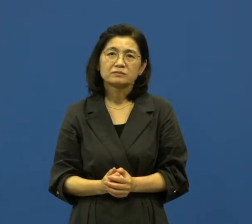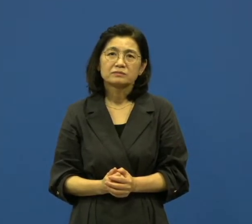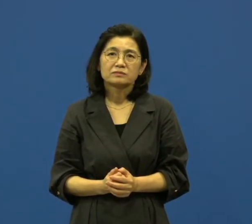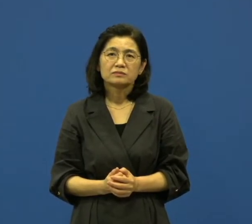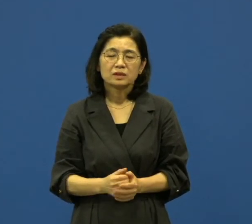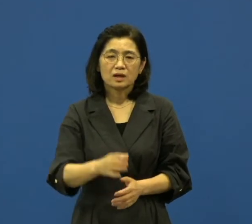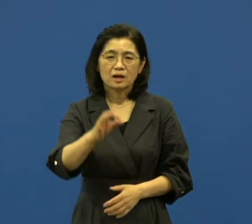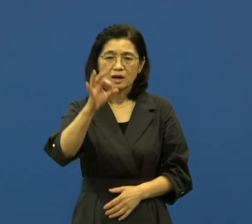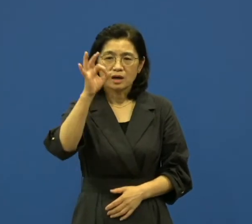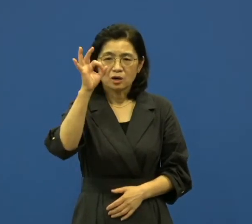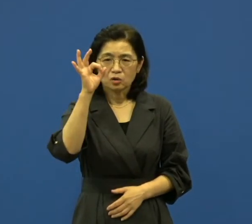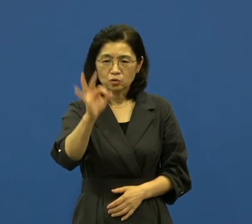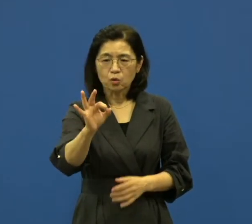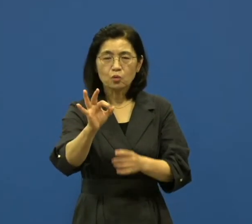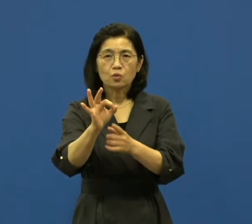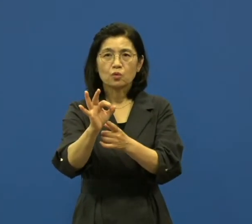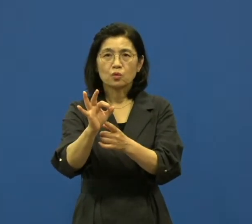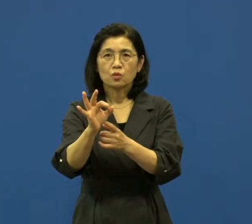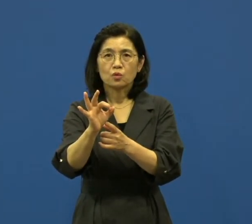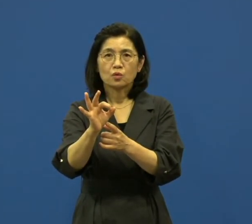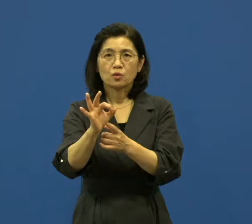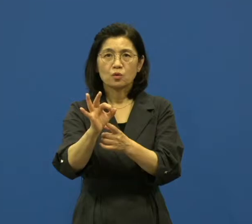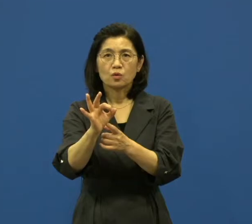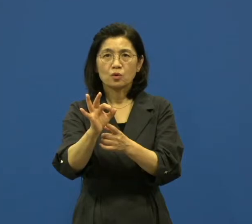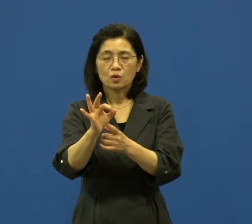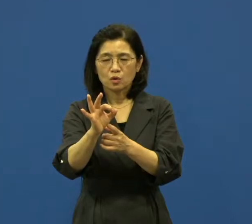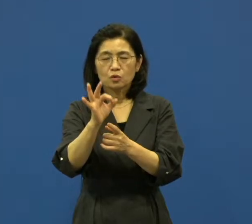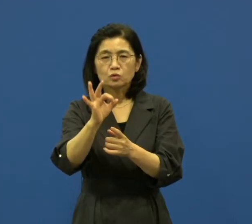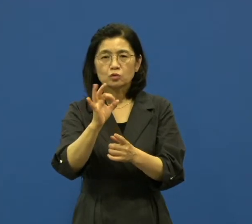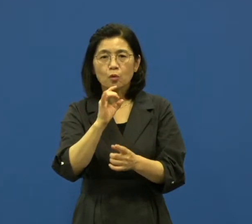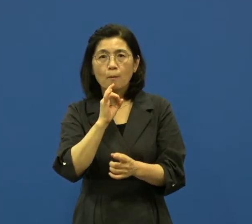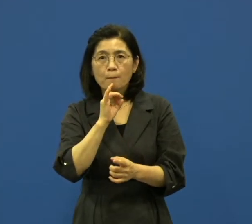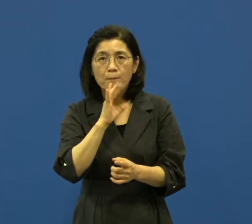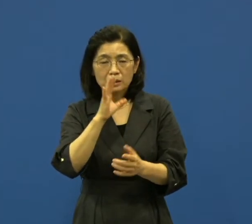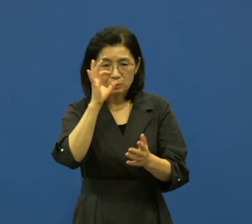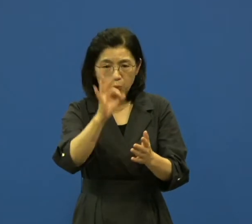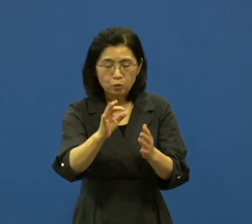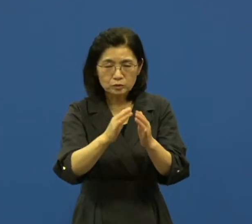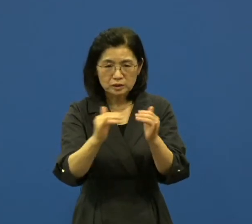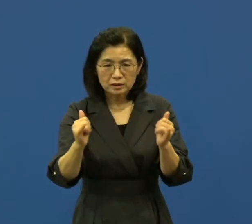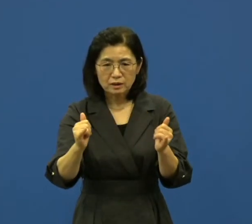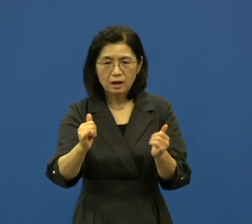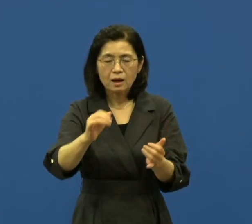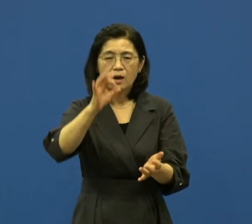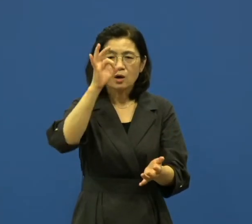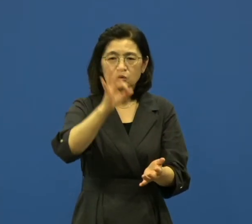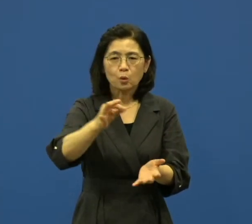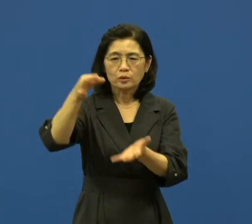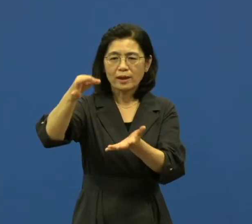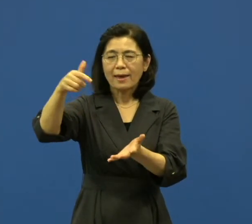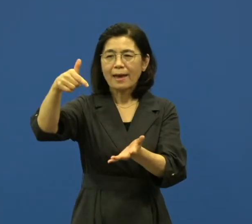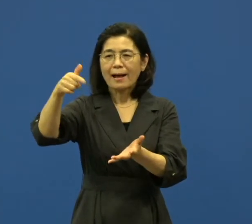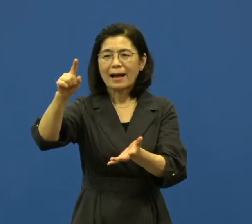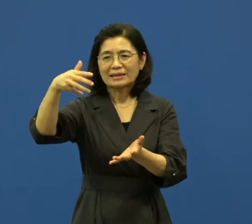이런 돈과 돈의 액수만 바라보는 사람과 그 부의 가치를 보고 살아가는 사람은